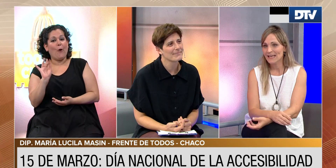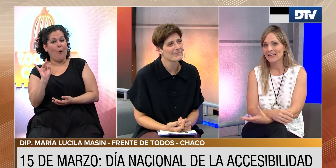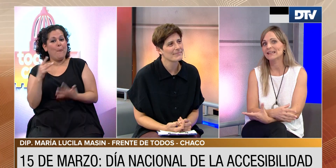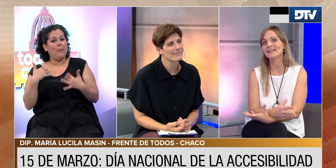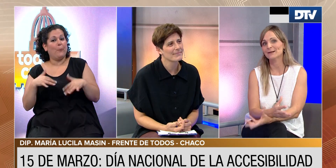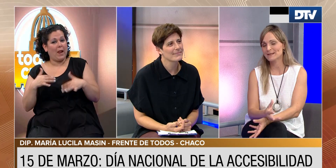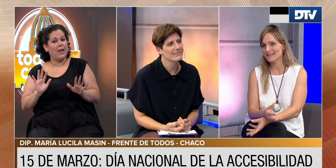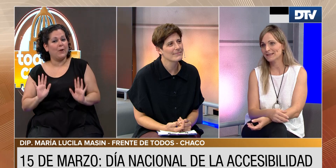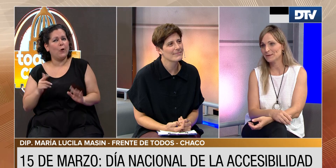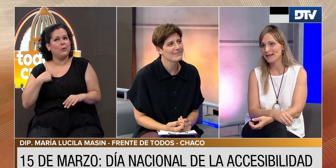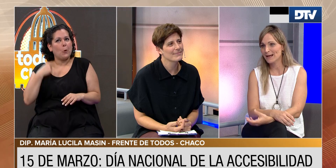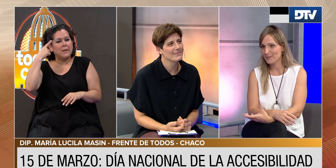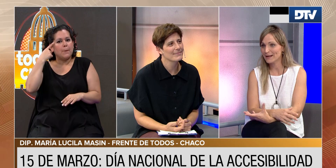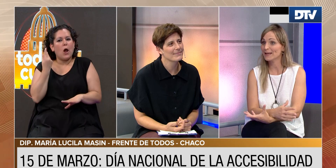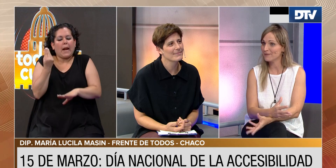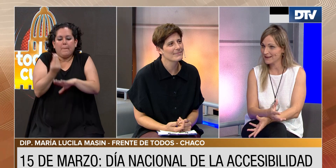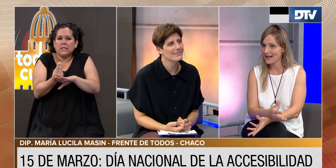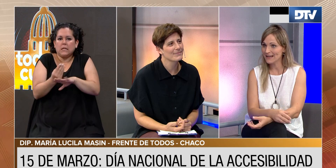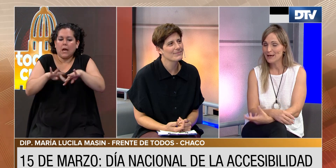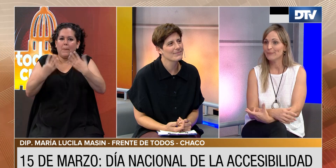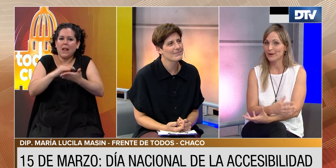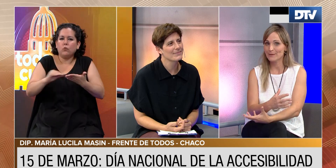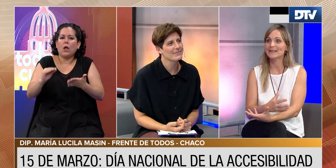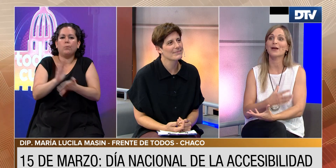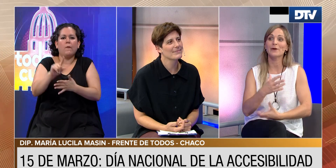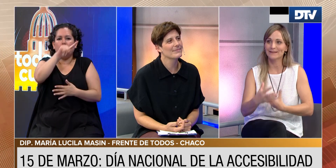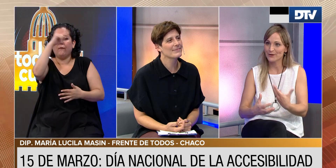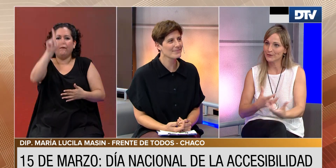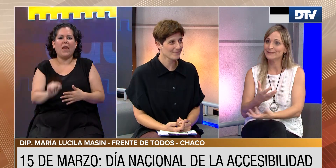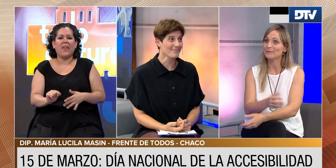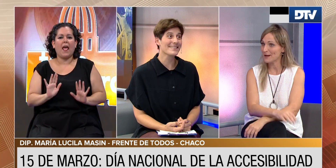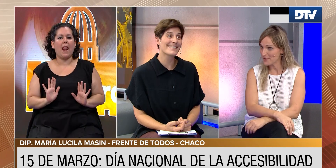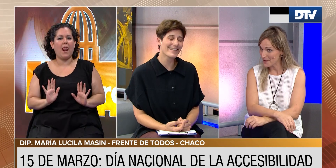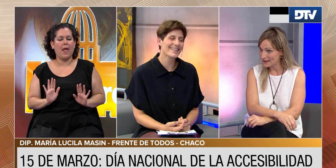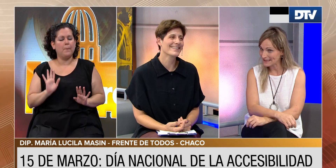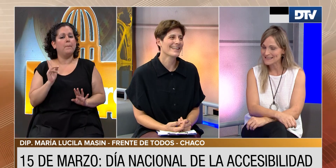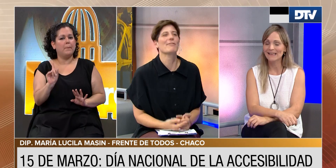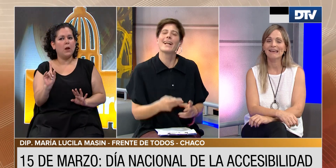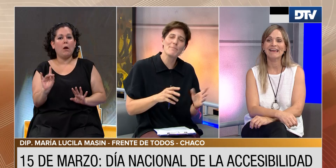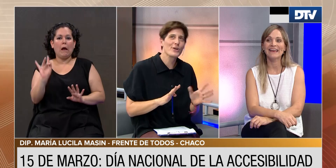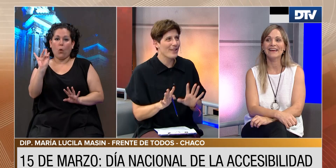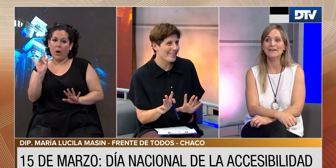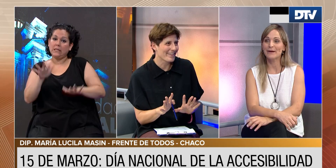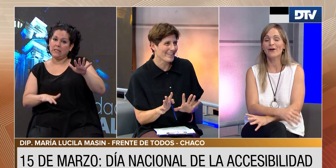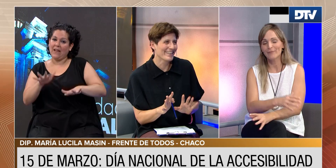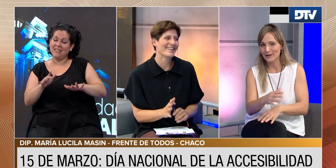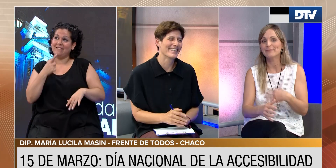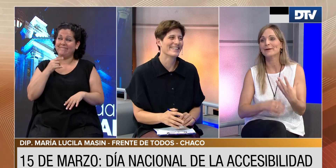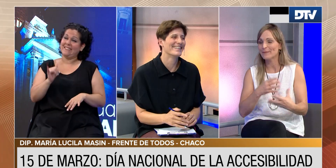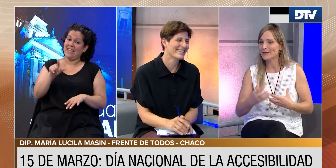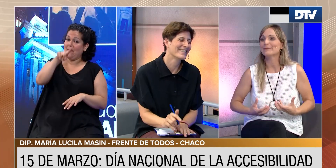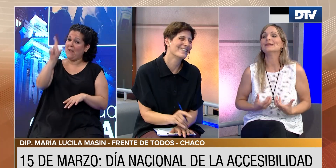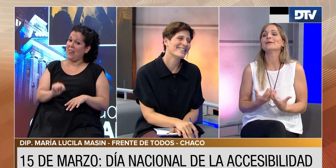también en esta representatividad de la Cámara que es federal, pero hay veces que cuesta, ¿no? Determinados debates. Federal, pero no tanto. Pero